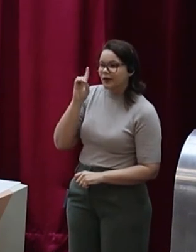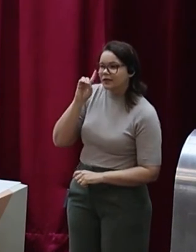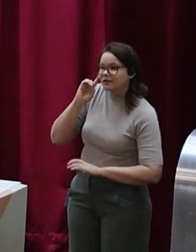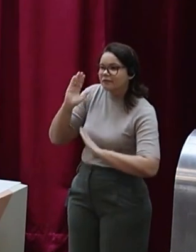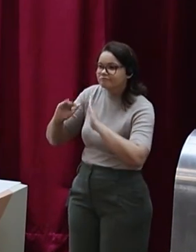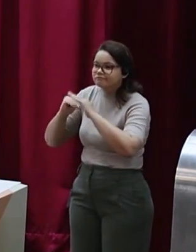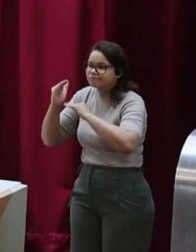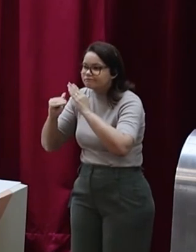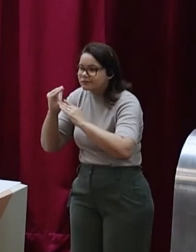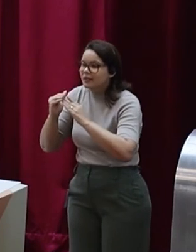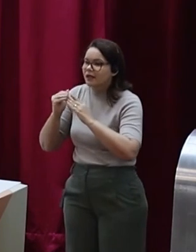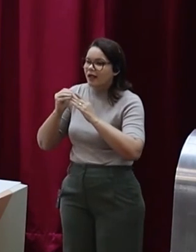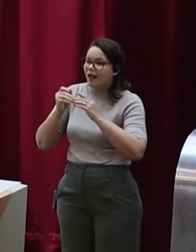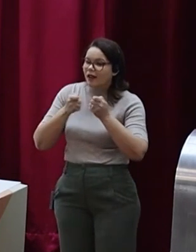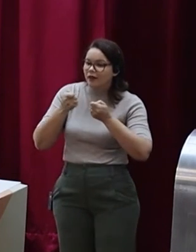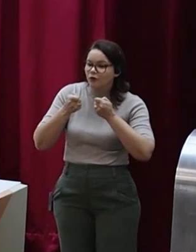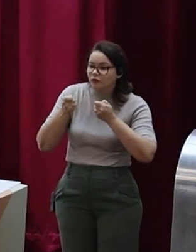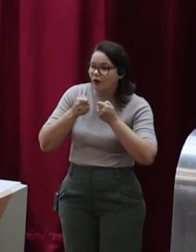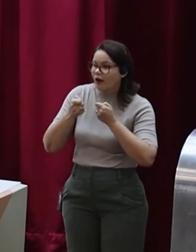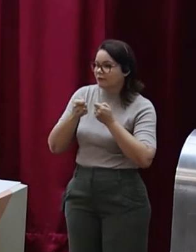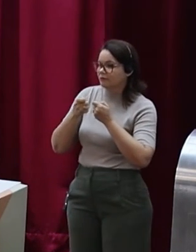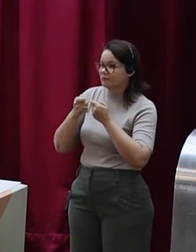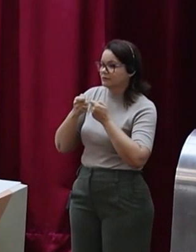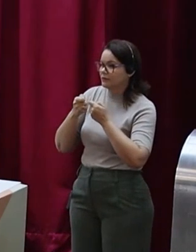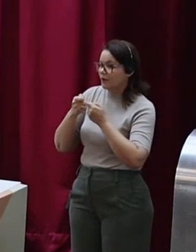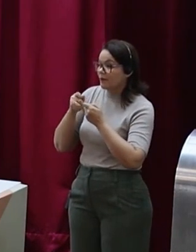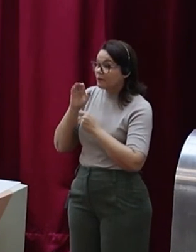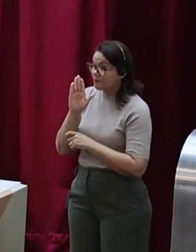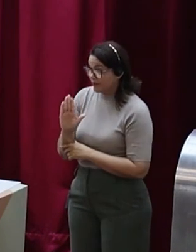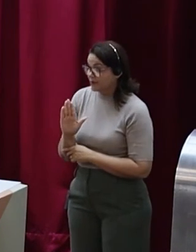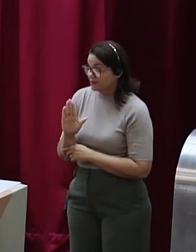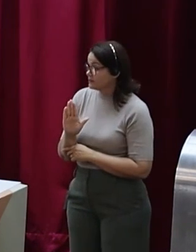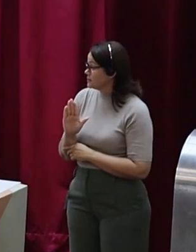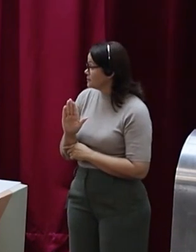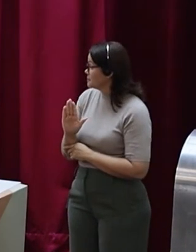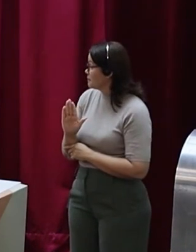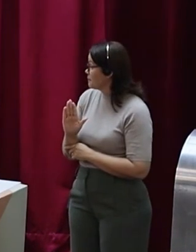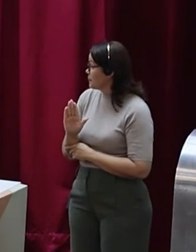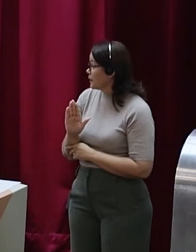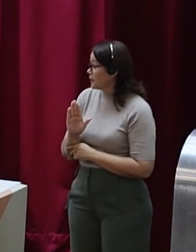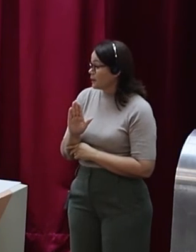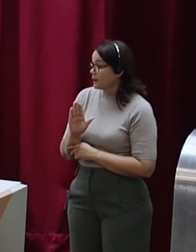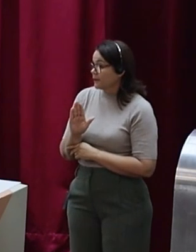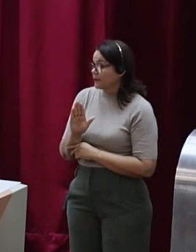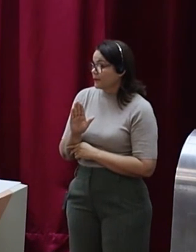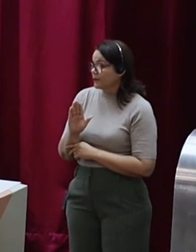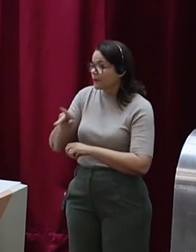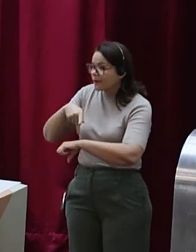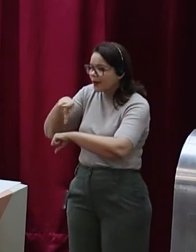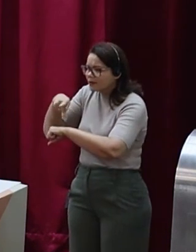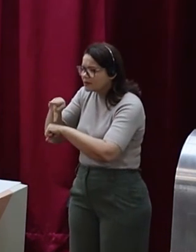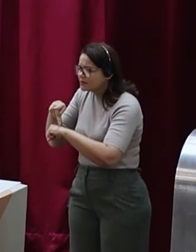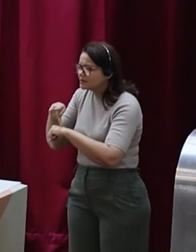los mercados son o el mercado el que decide, más todavía un gobierno endeble, un estado endeble como el Paraguay, y eso hay